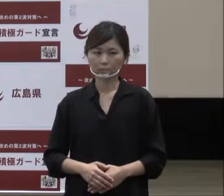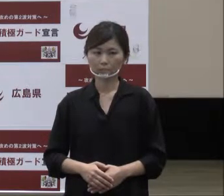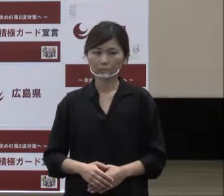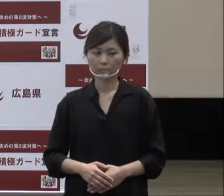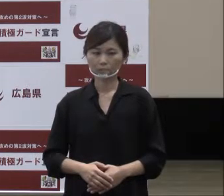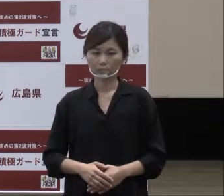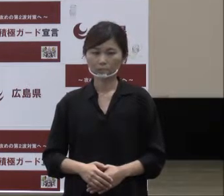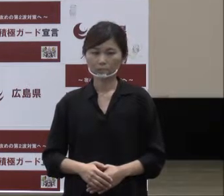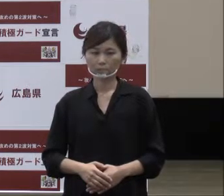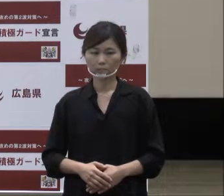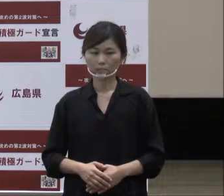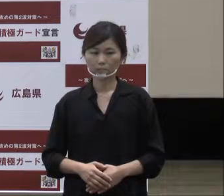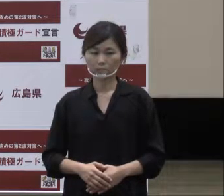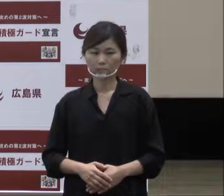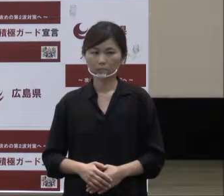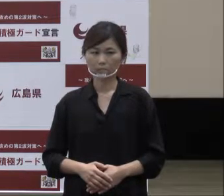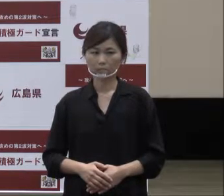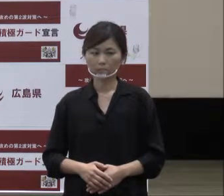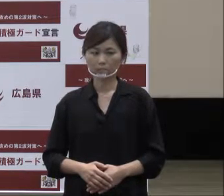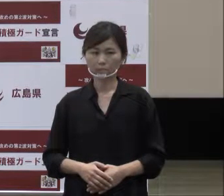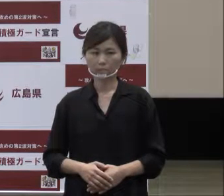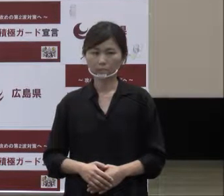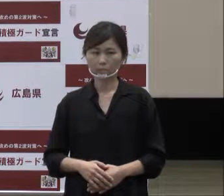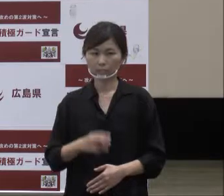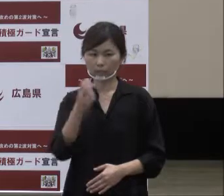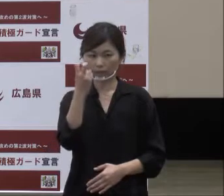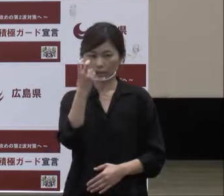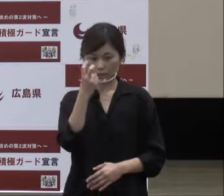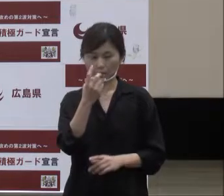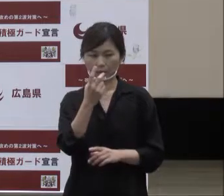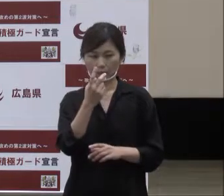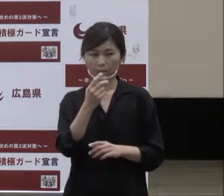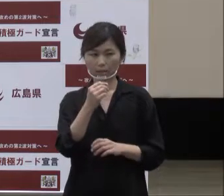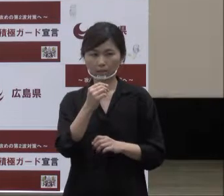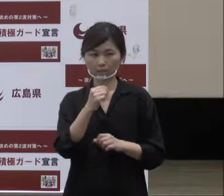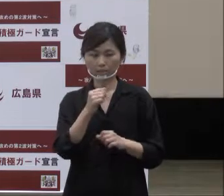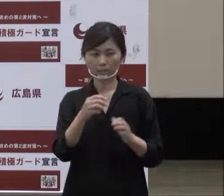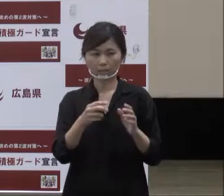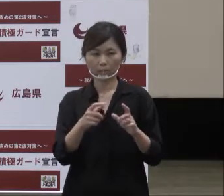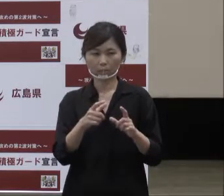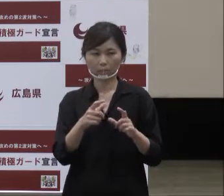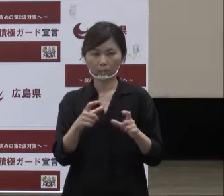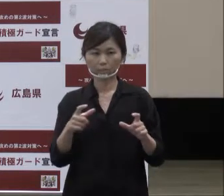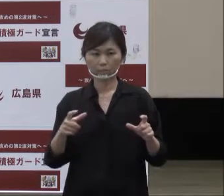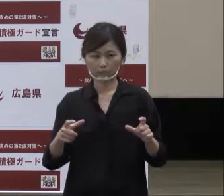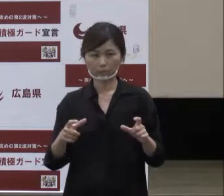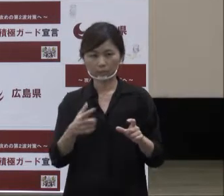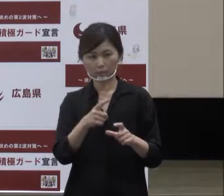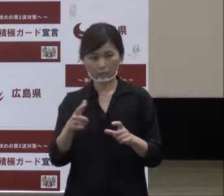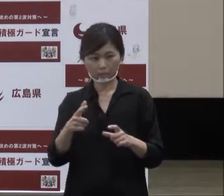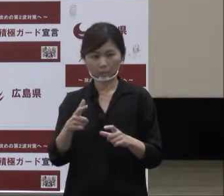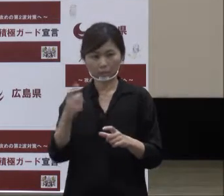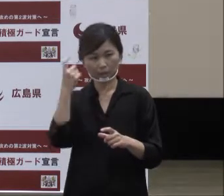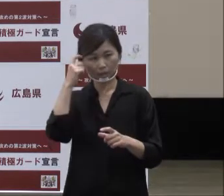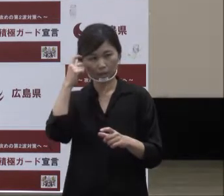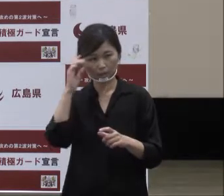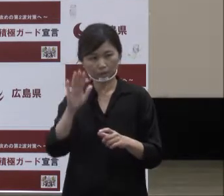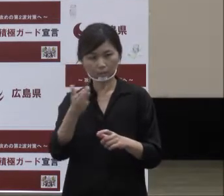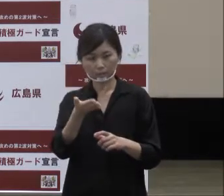根拠となるようなですね、検査を示すための検査体制の拡充とかですね、そのあたりについては、現時点で何か考えていらっしゃるんでしょう